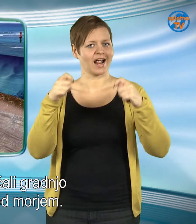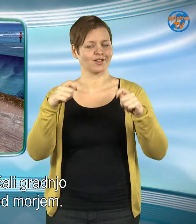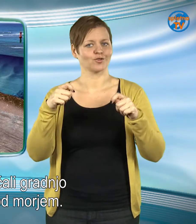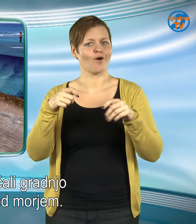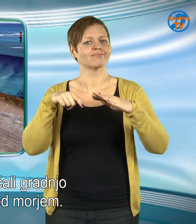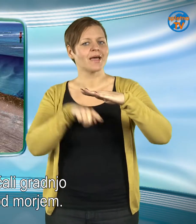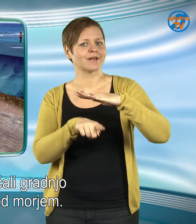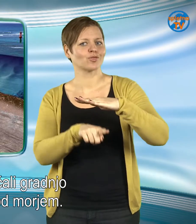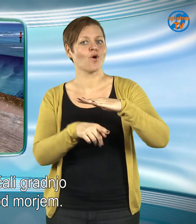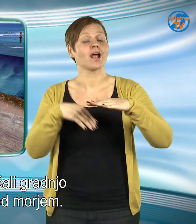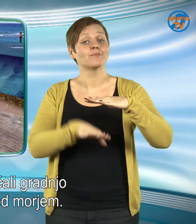morjem.